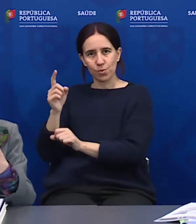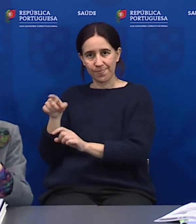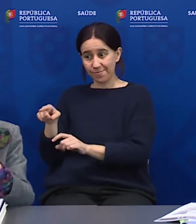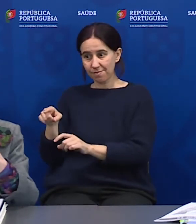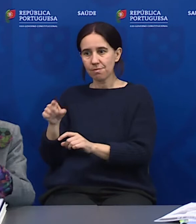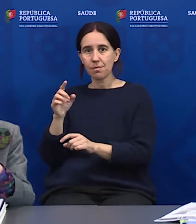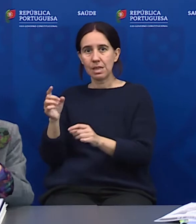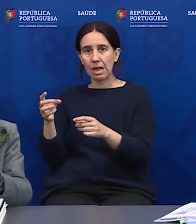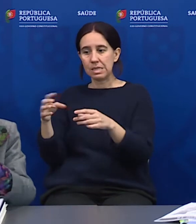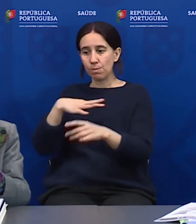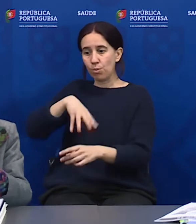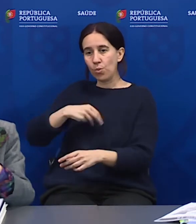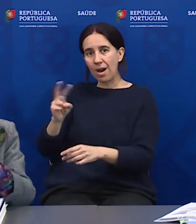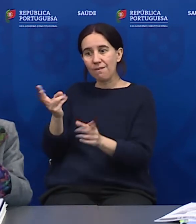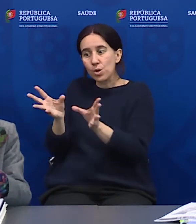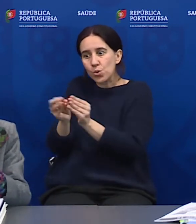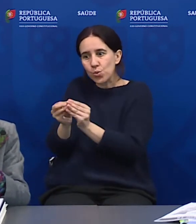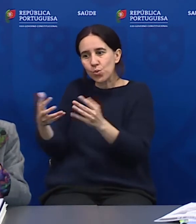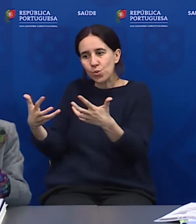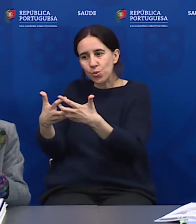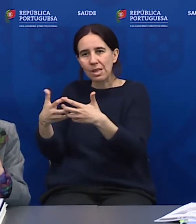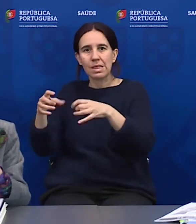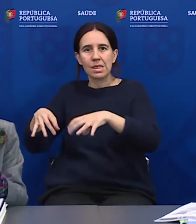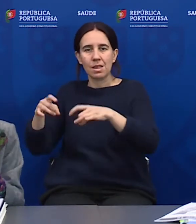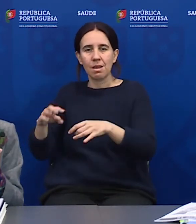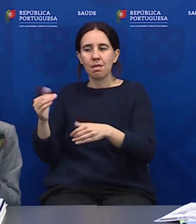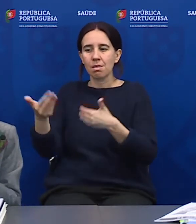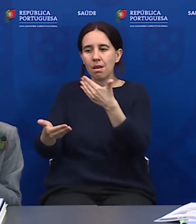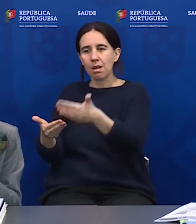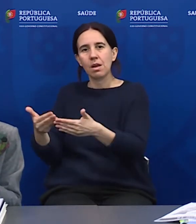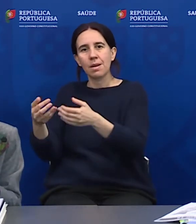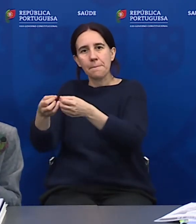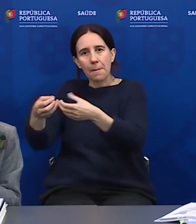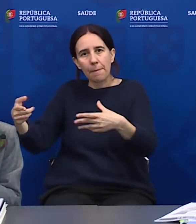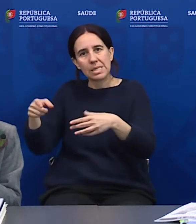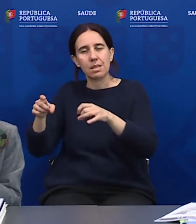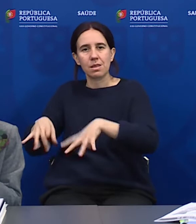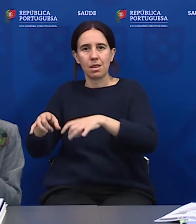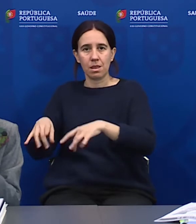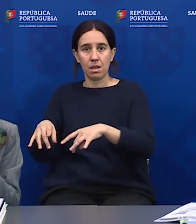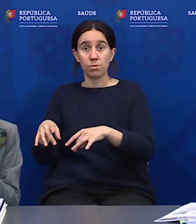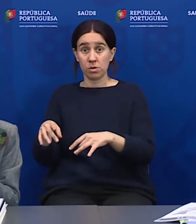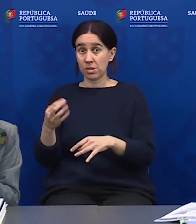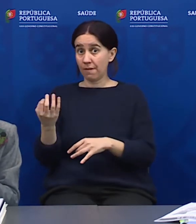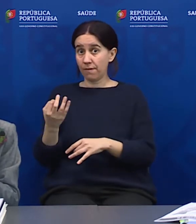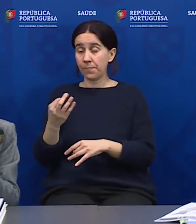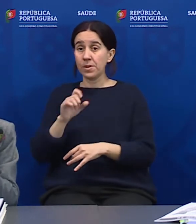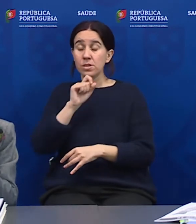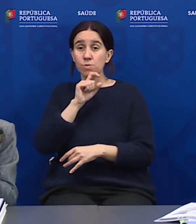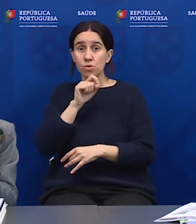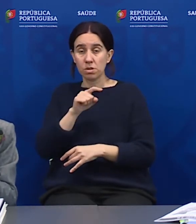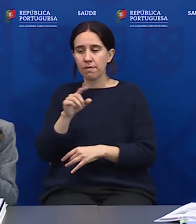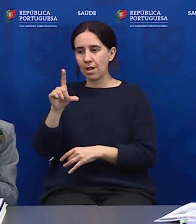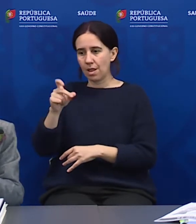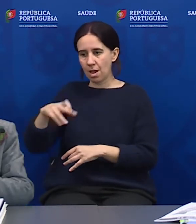evitar que estes dois mundos se juntem e se potenciem e apareçam mais casos. Portanto, sempre que for possível,